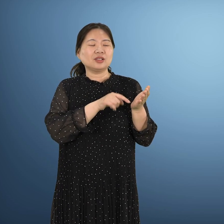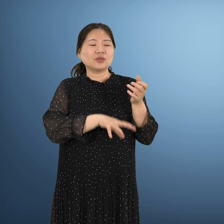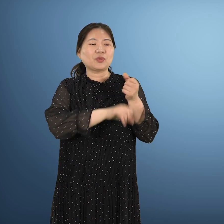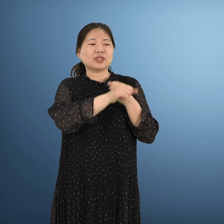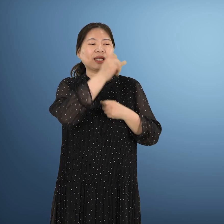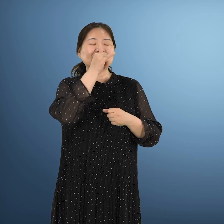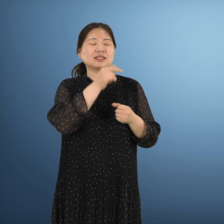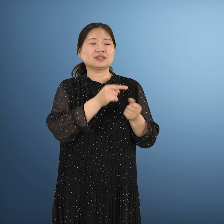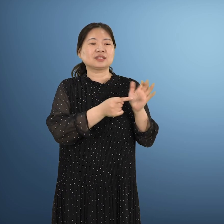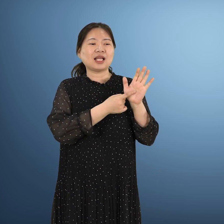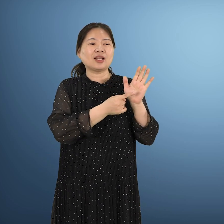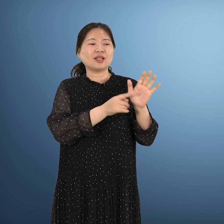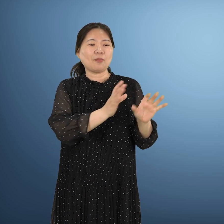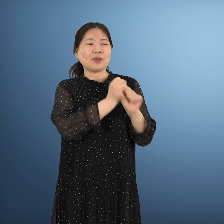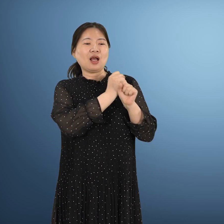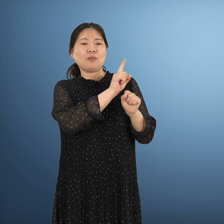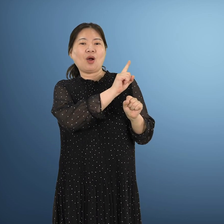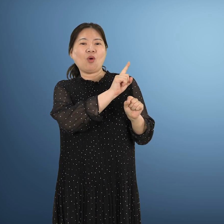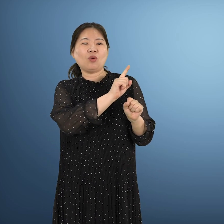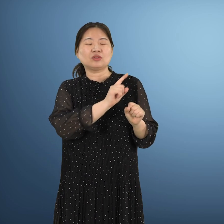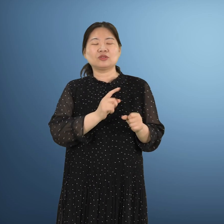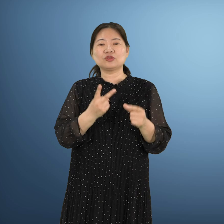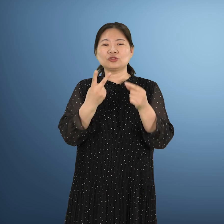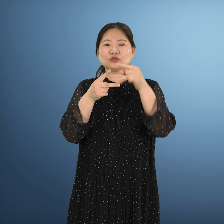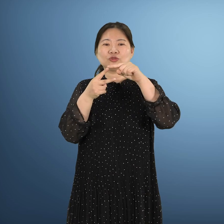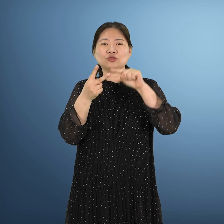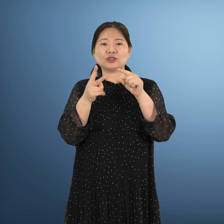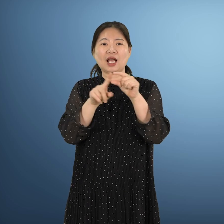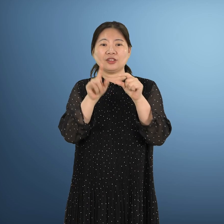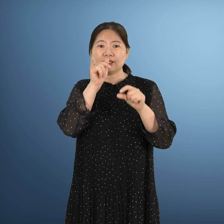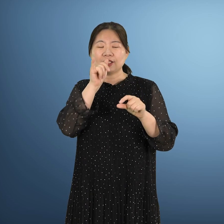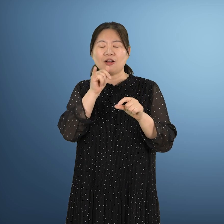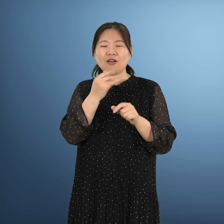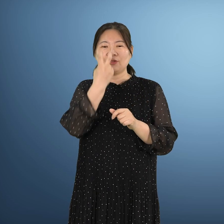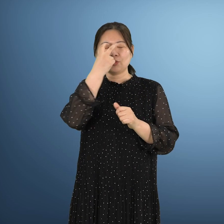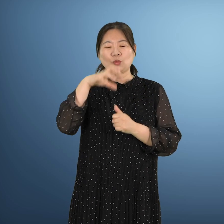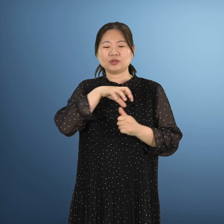단어가 뭐냐 하면 통제와 절제를 얘기하는 거예요.